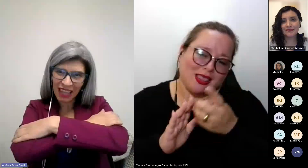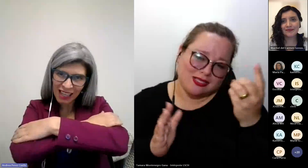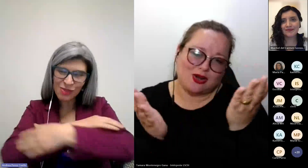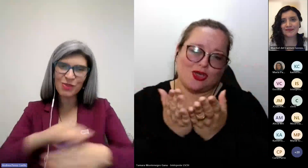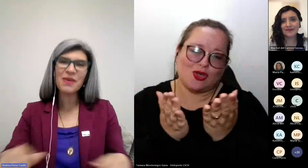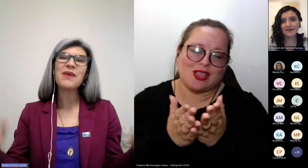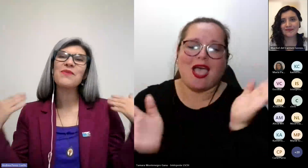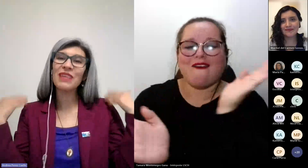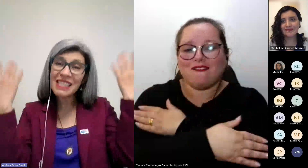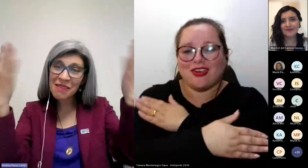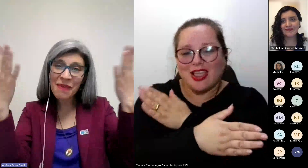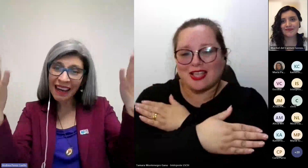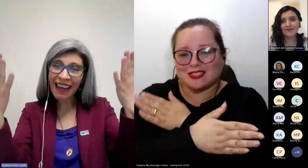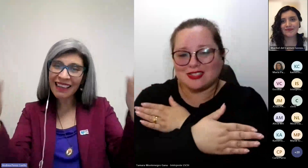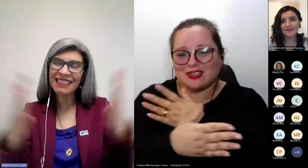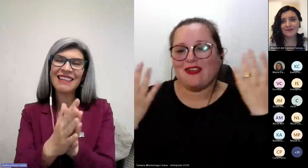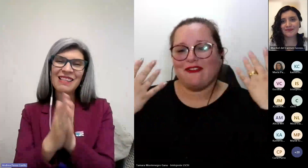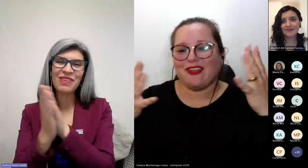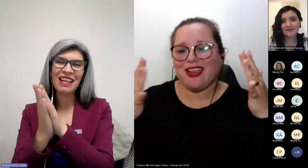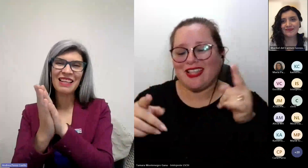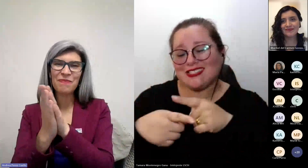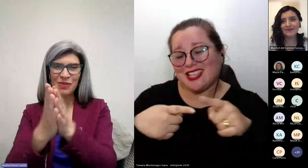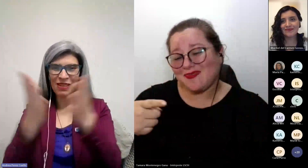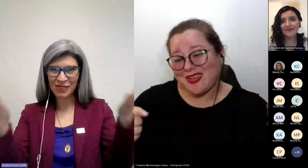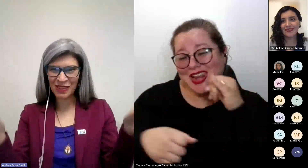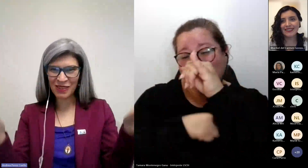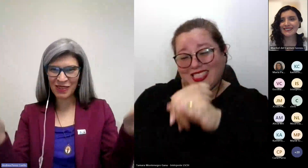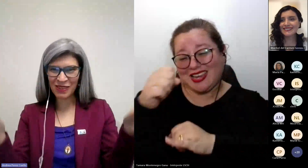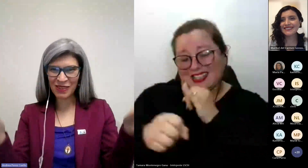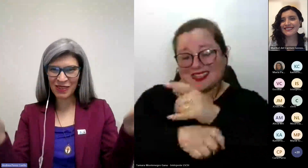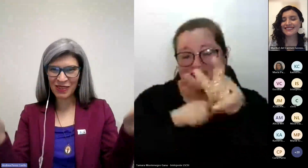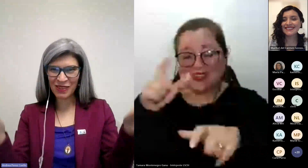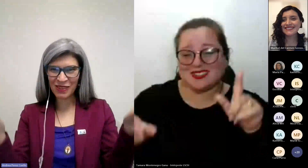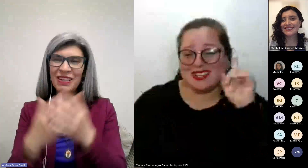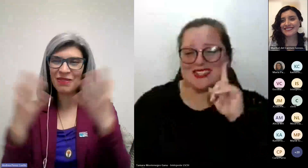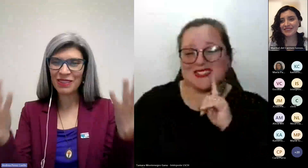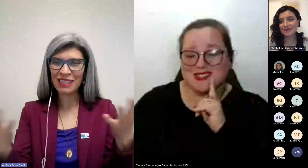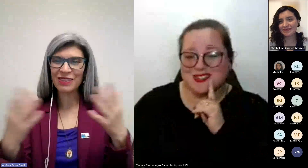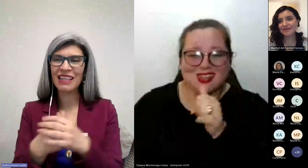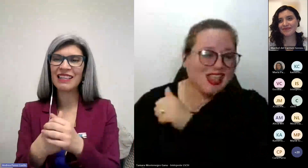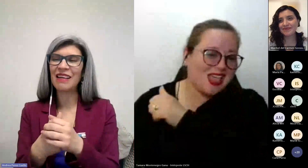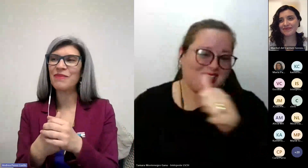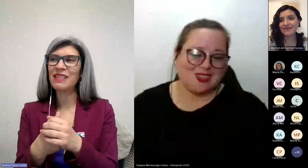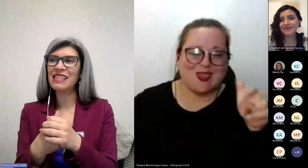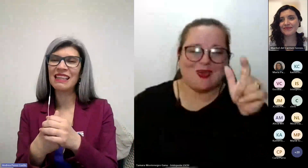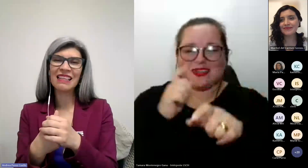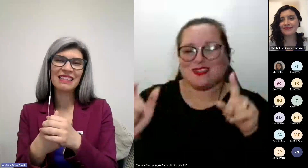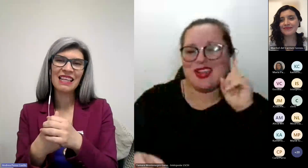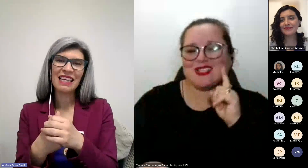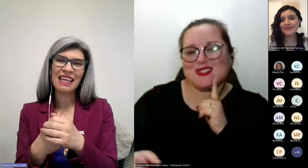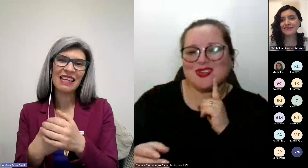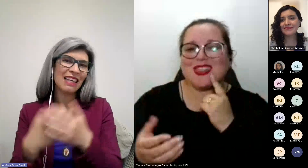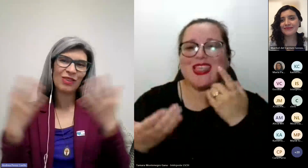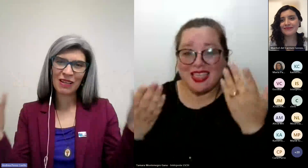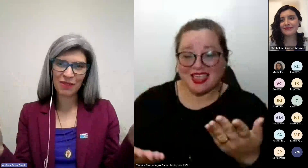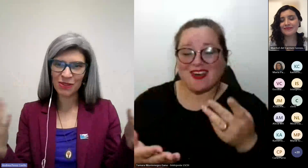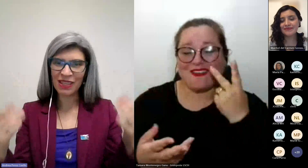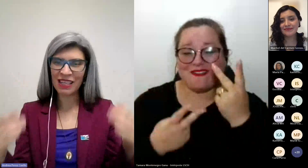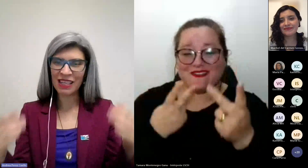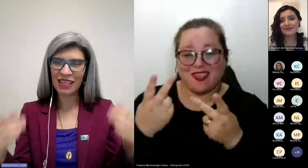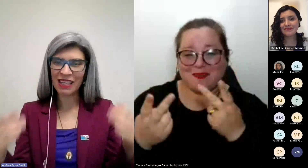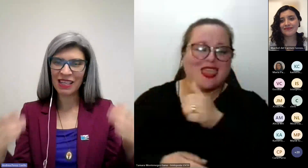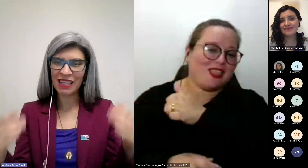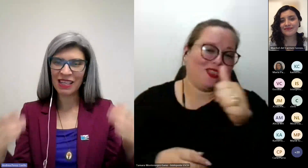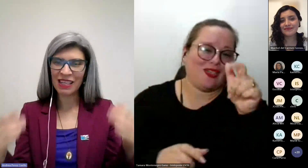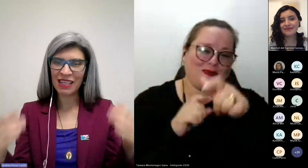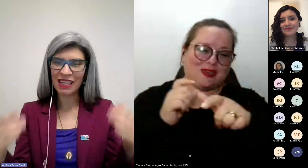Un abrazo, feliz Semana Internacional de las Personas Sordas, a todas las personas sordas que están presentes y a todas las personas